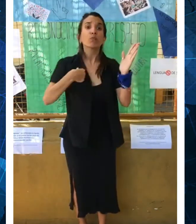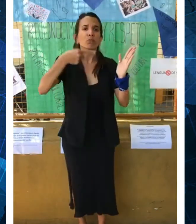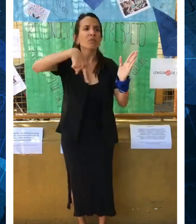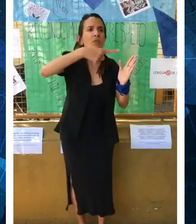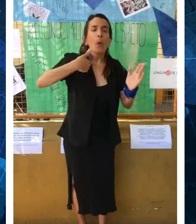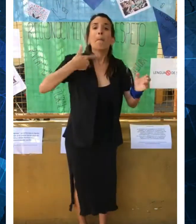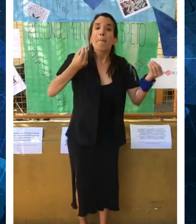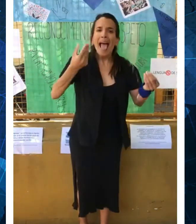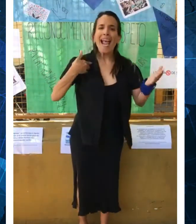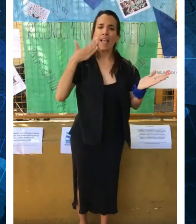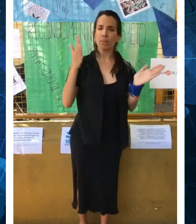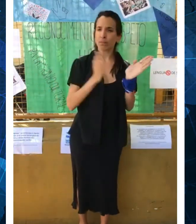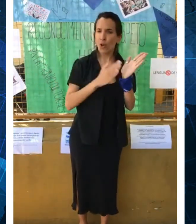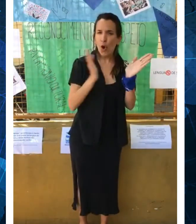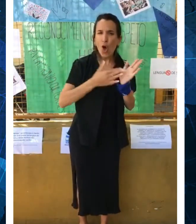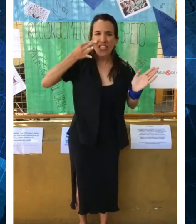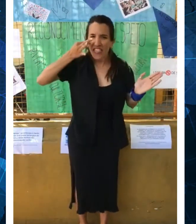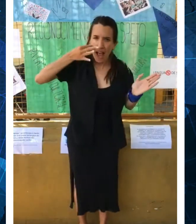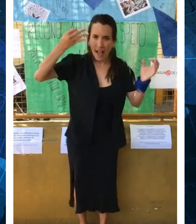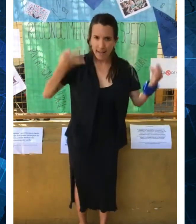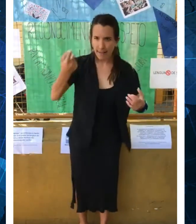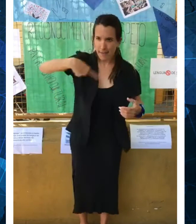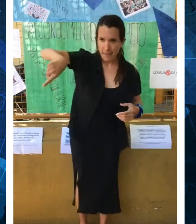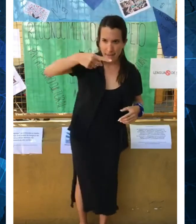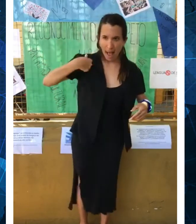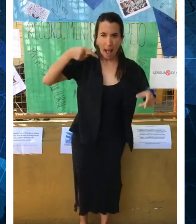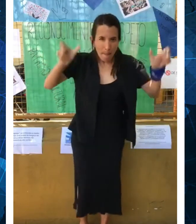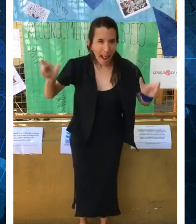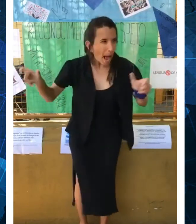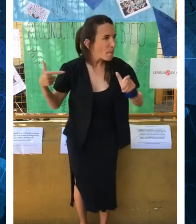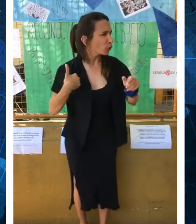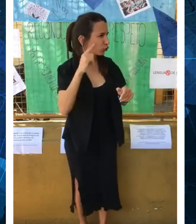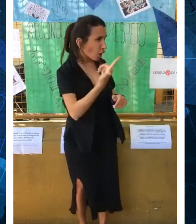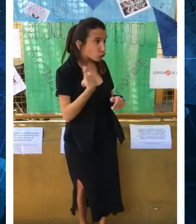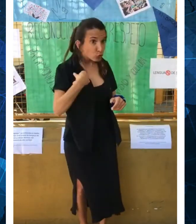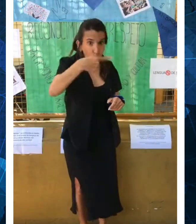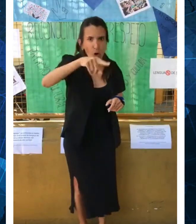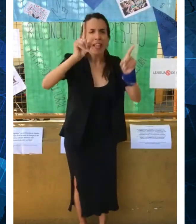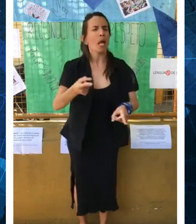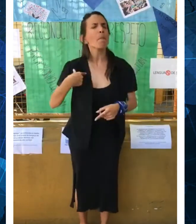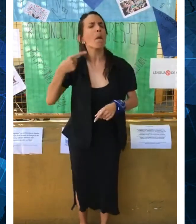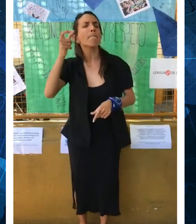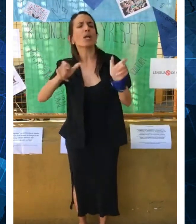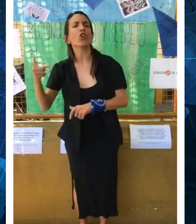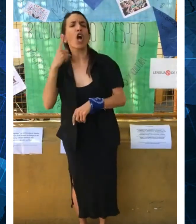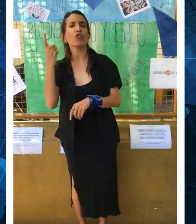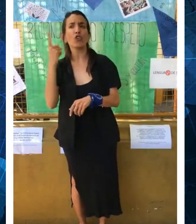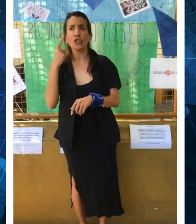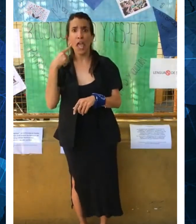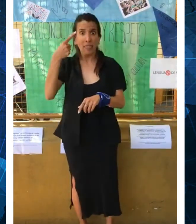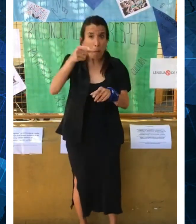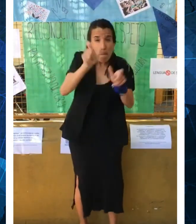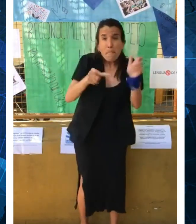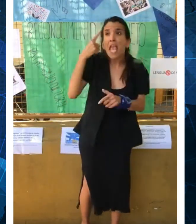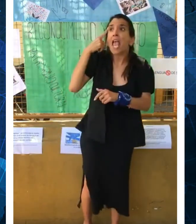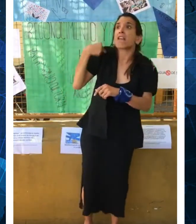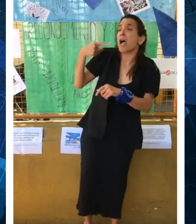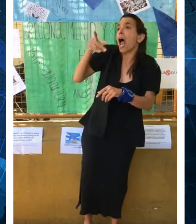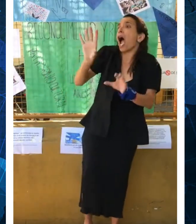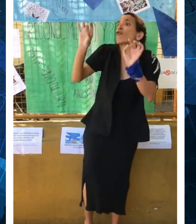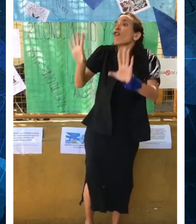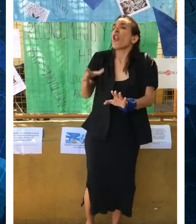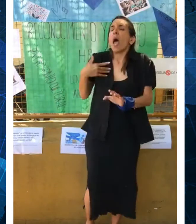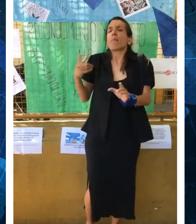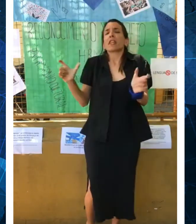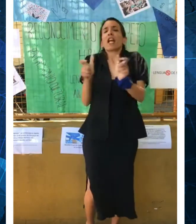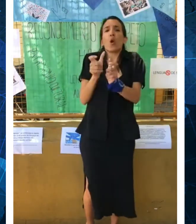estábamos hablando, algunos puntos, para tener una prueba de lo que estuvimos hablando, tanto